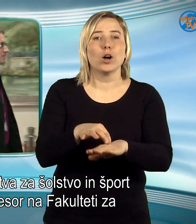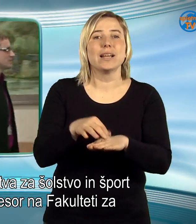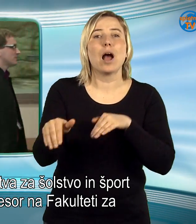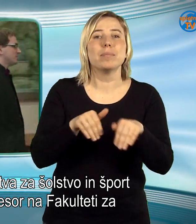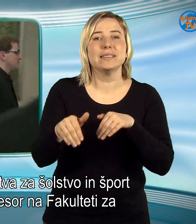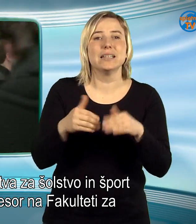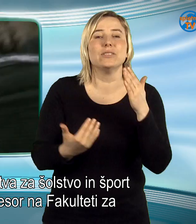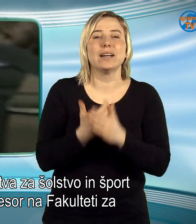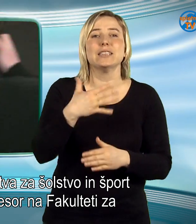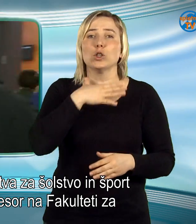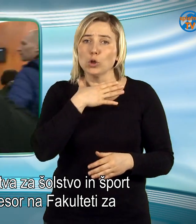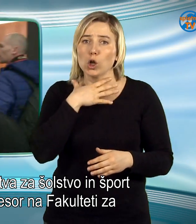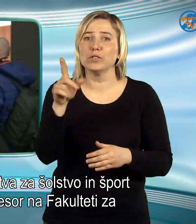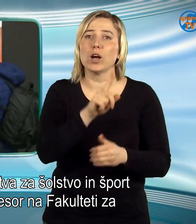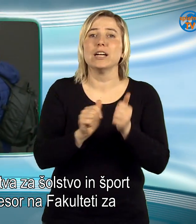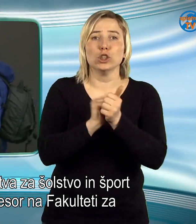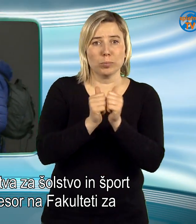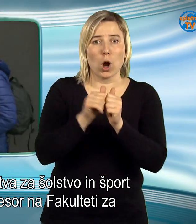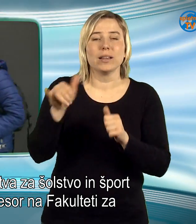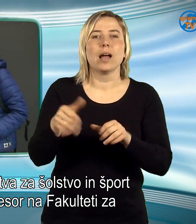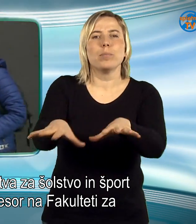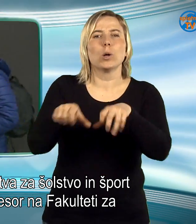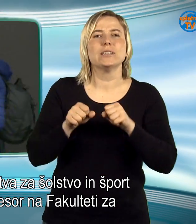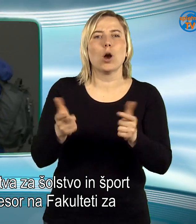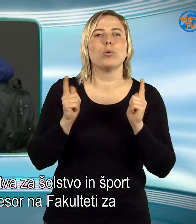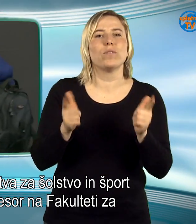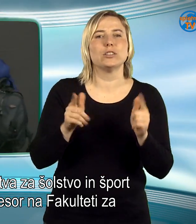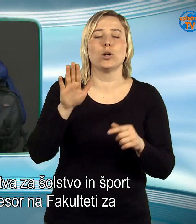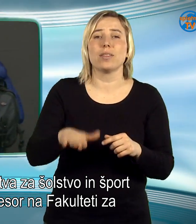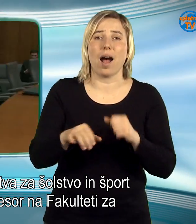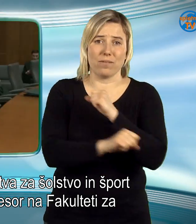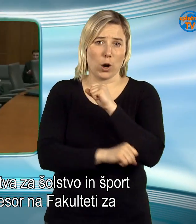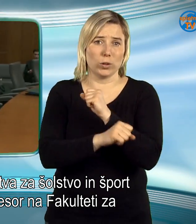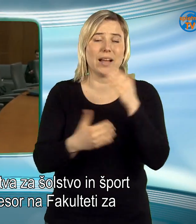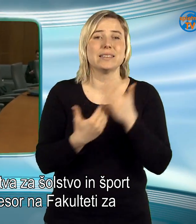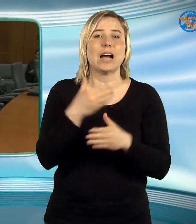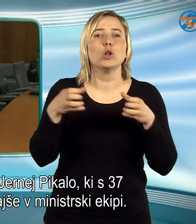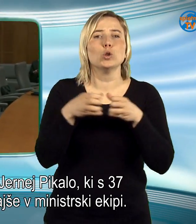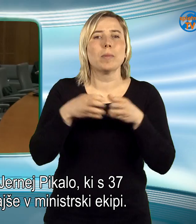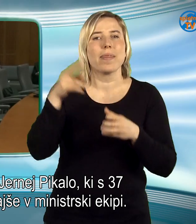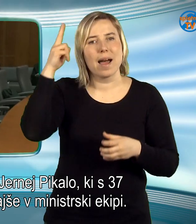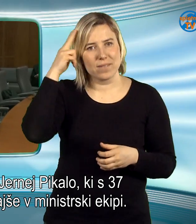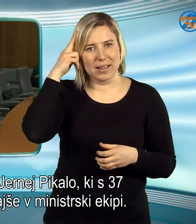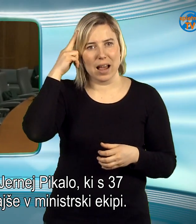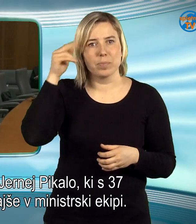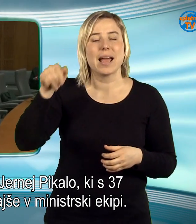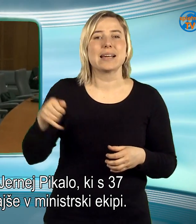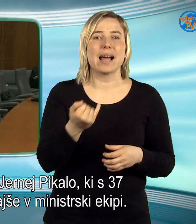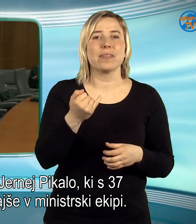Vodenje Ministrstva za šolstvo in šport je prevzel profesor na Fakulteti za družbene vede Jernej Pikalo, ki 37